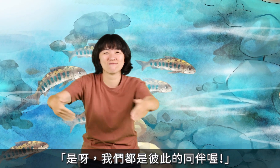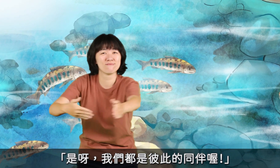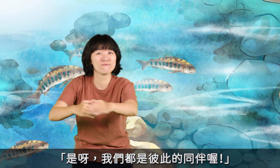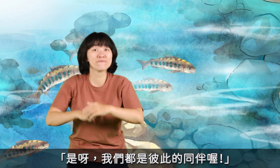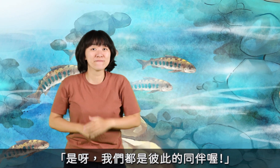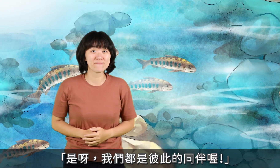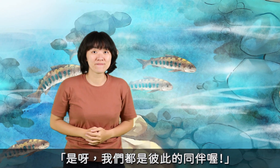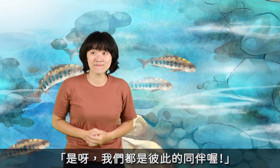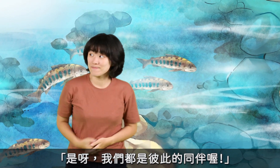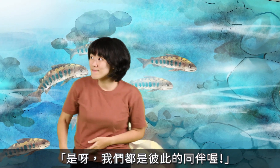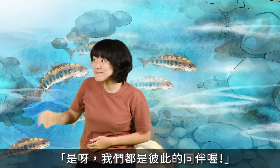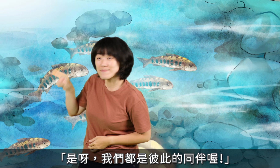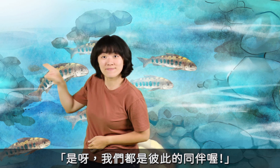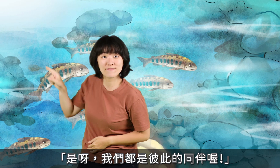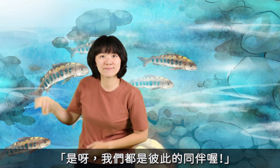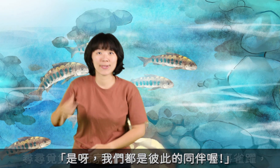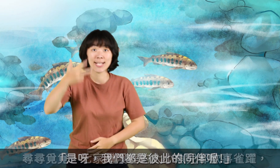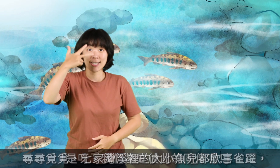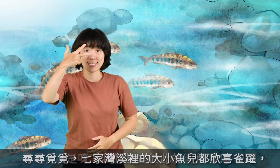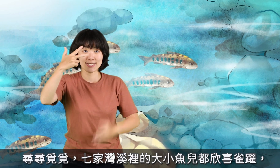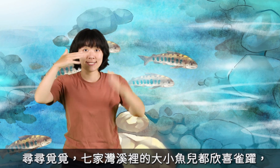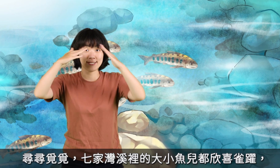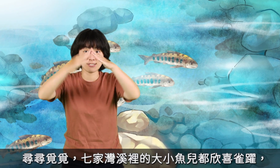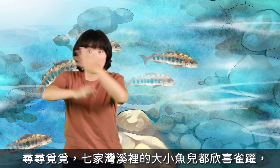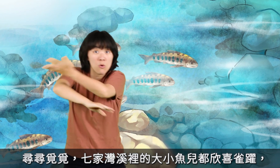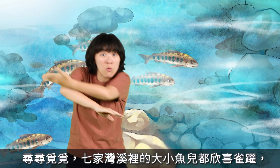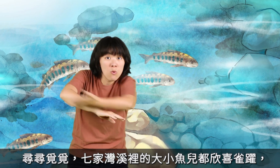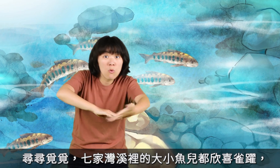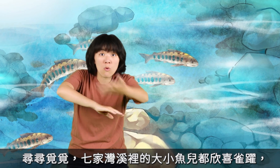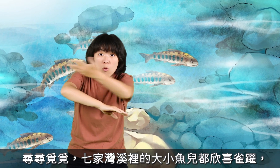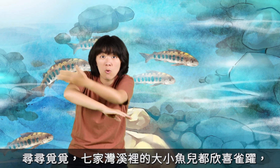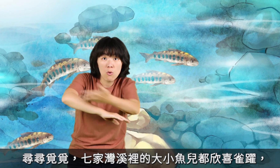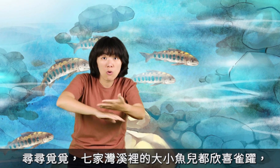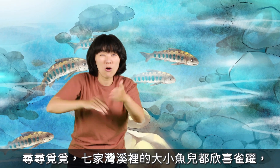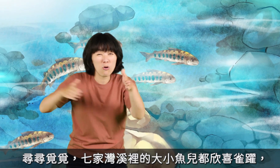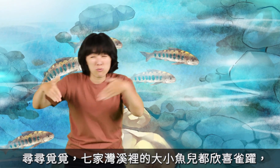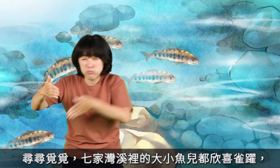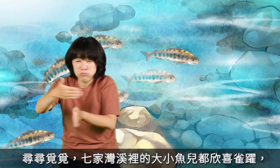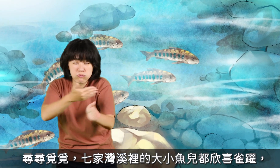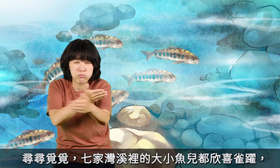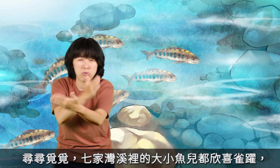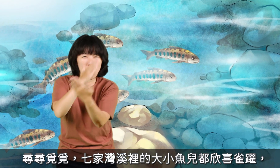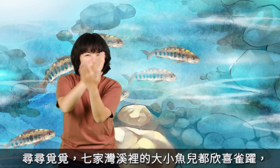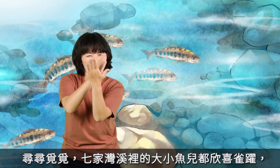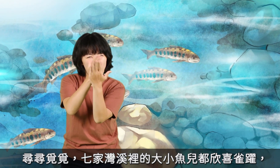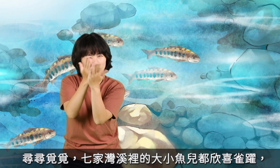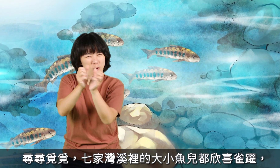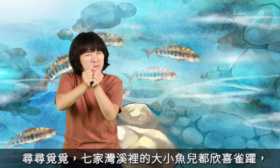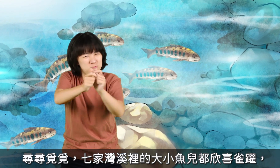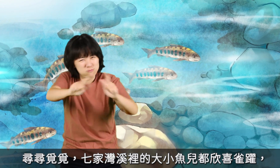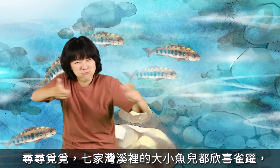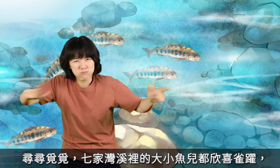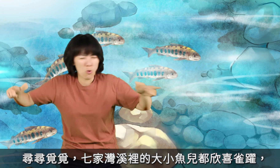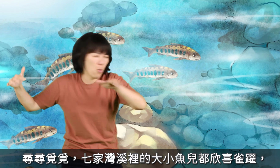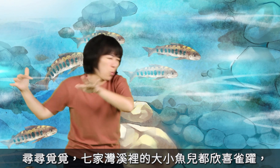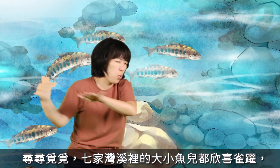们都是彼此的同伴哦。寻寻觅觅，七家湾溪里的大小鱼儿都欣喜雀